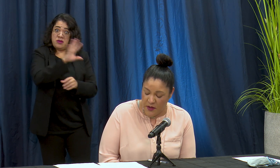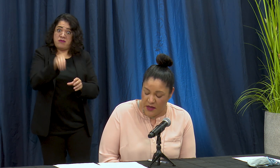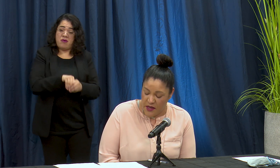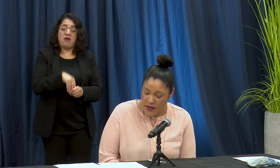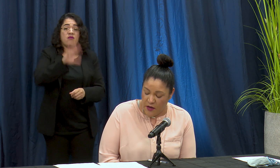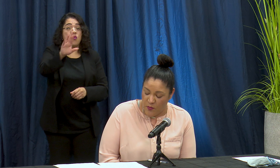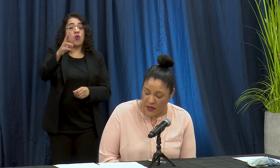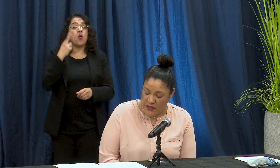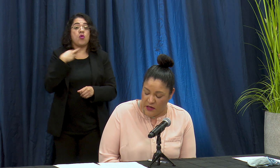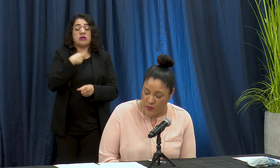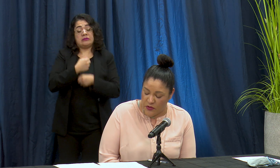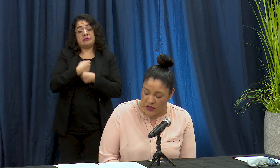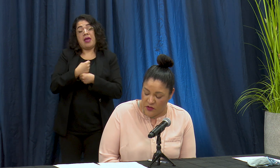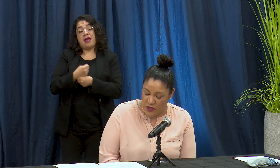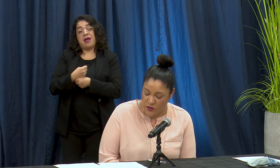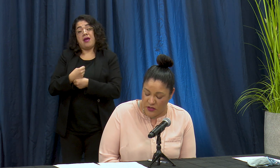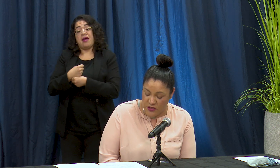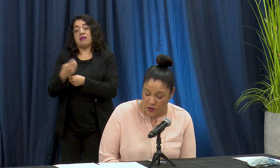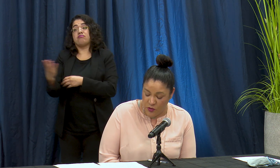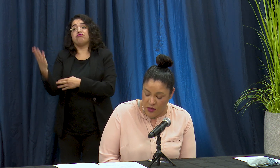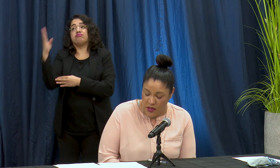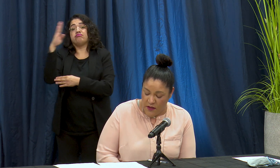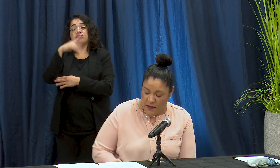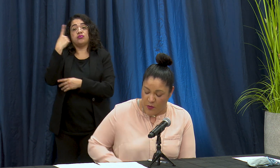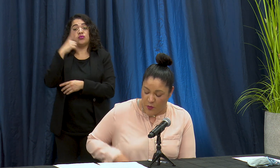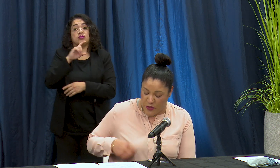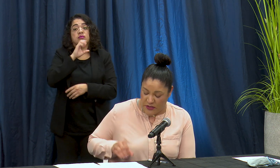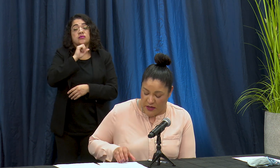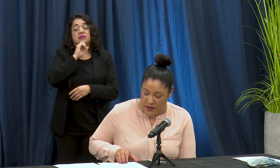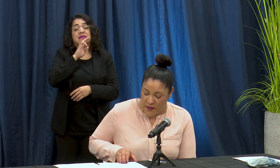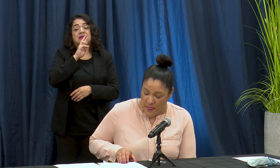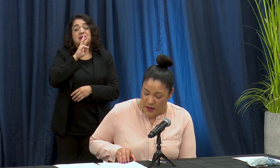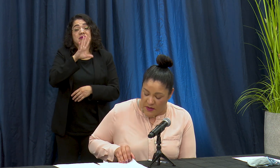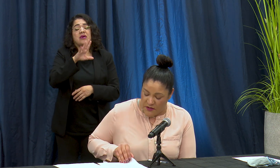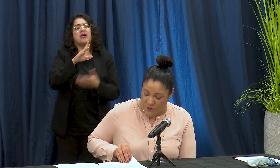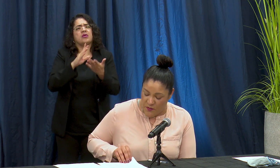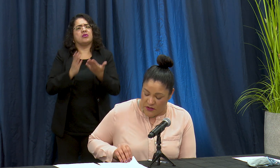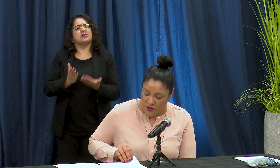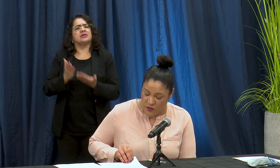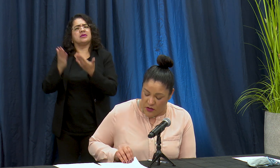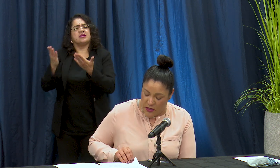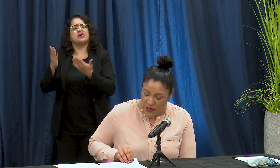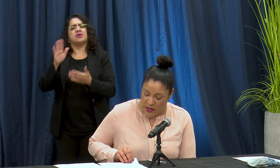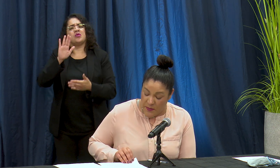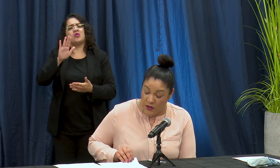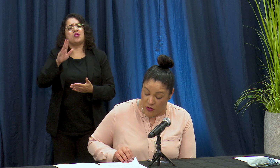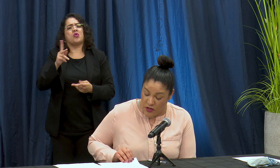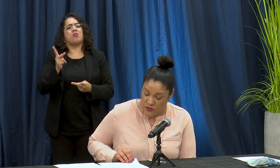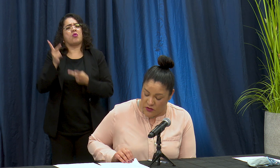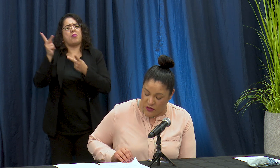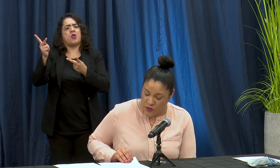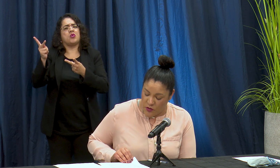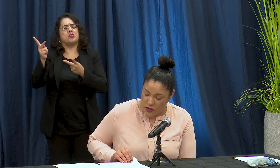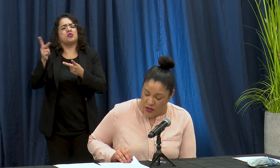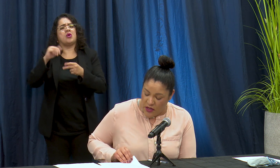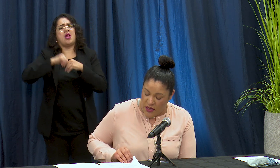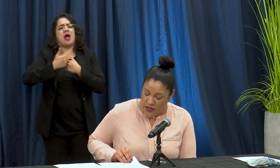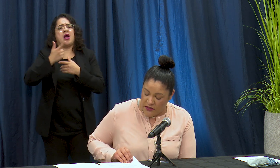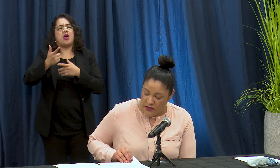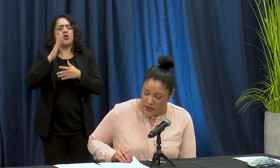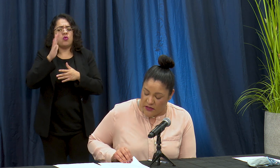este programa que completen el proceso de solicitud de propuesta. Hay más información y el periodo de